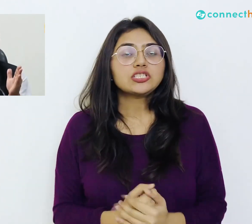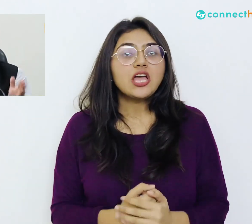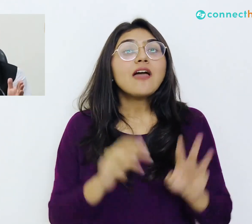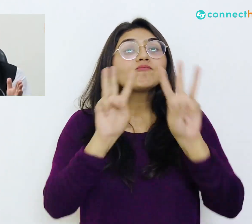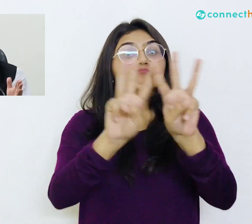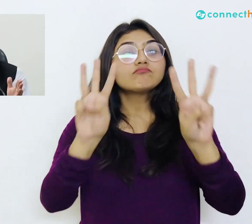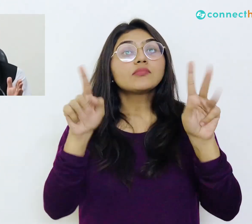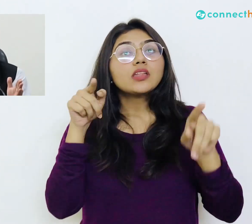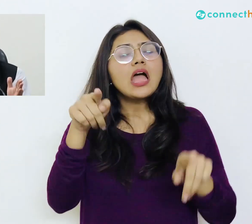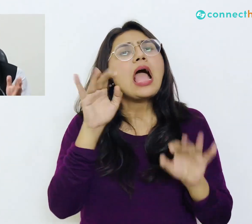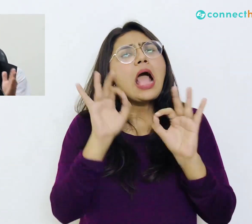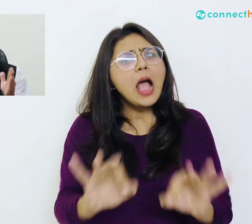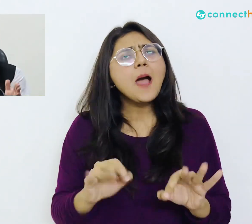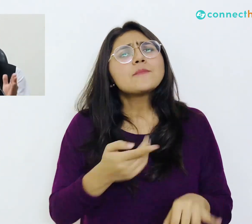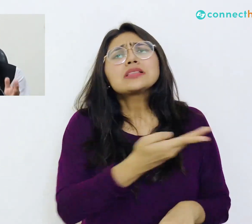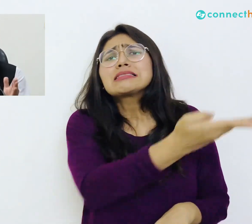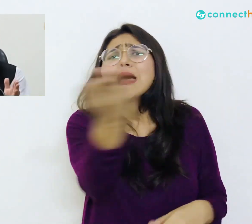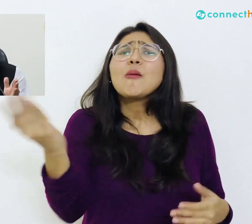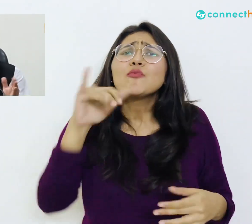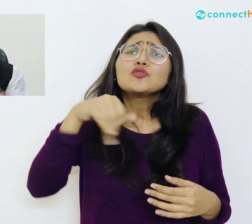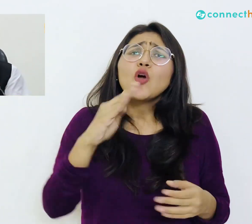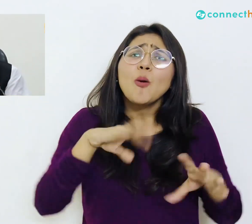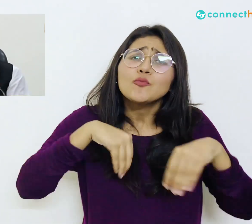وجہ سے. تو ان لوگوں کے لیے